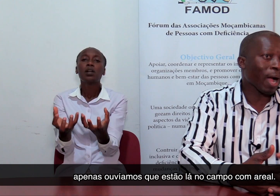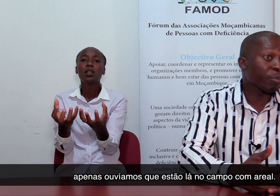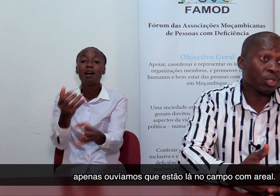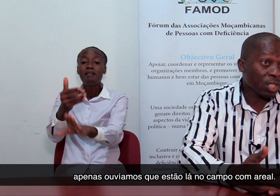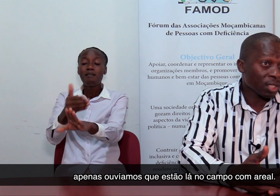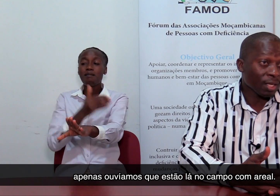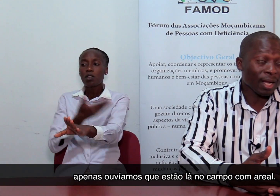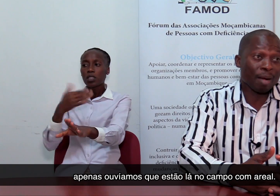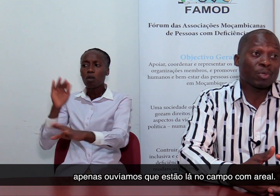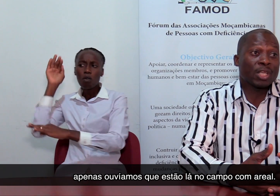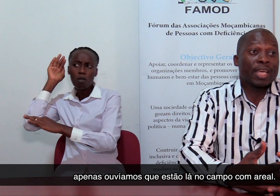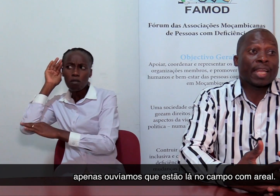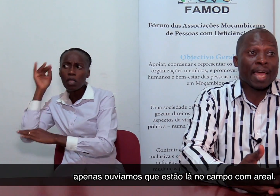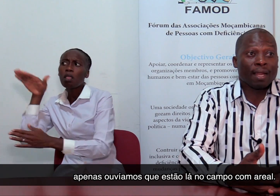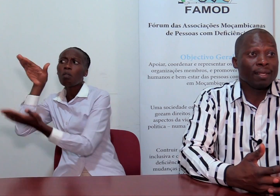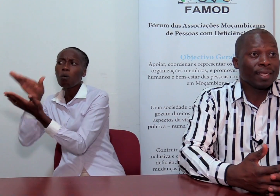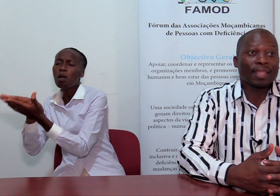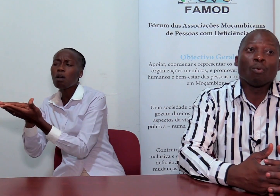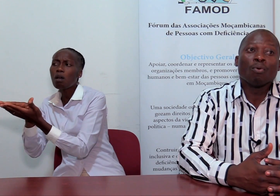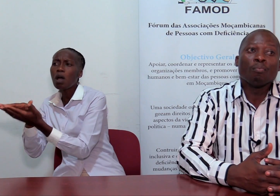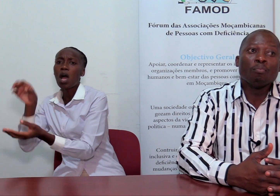no campo cheio de areal.